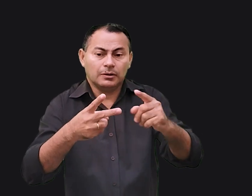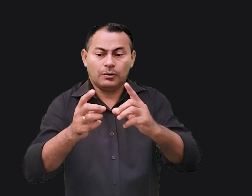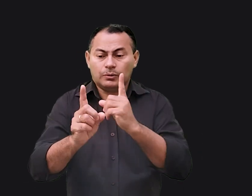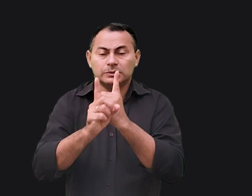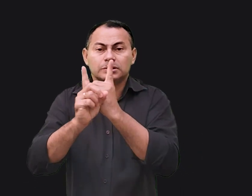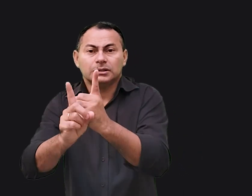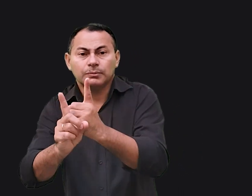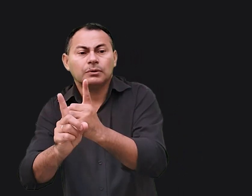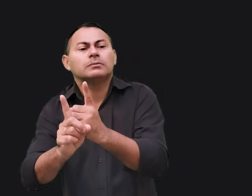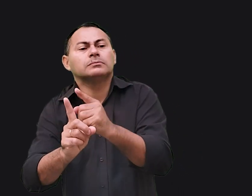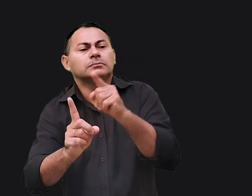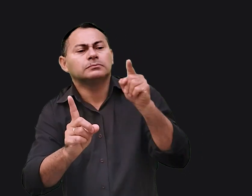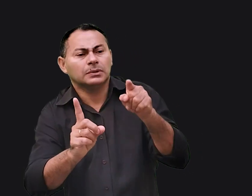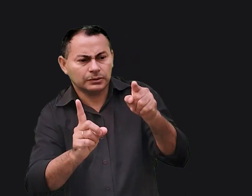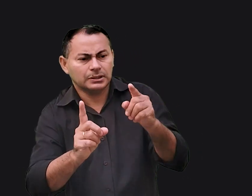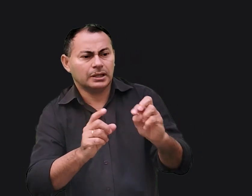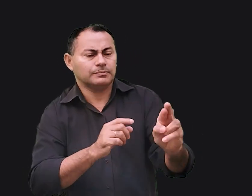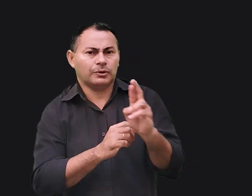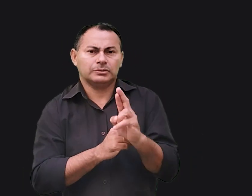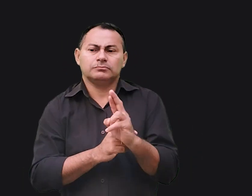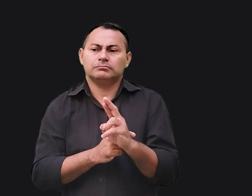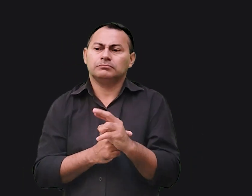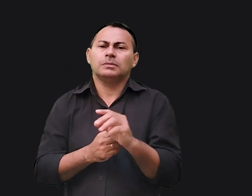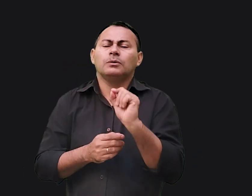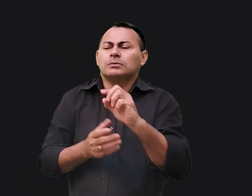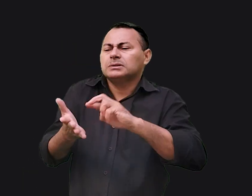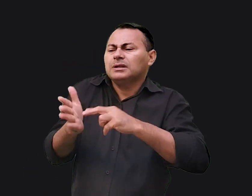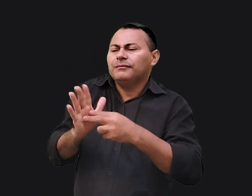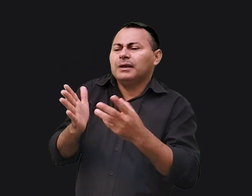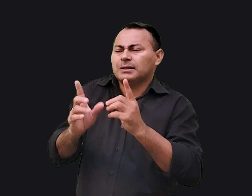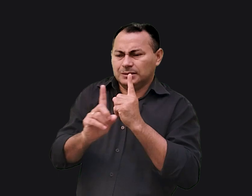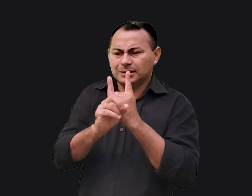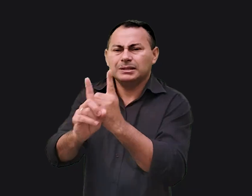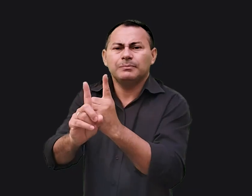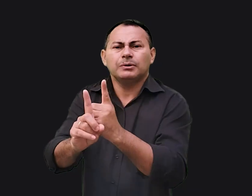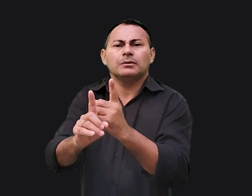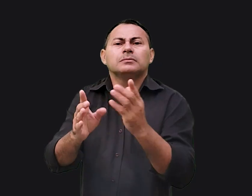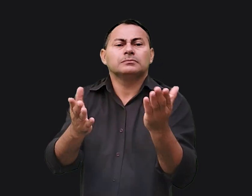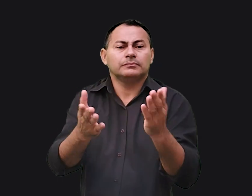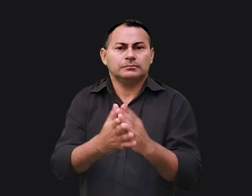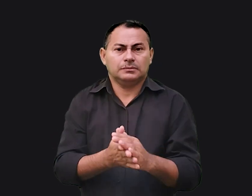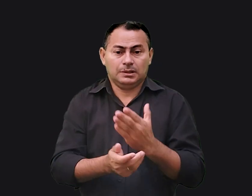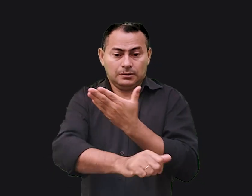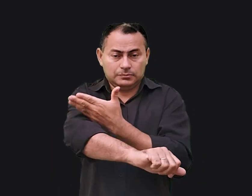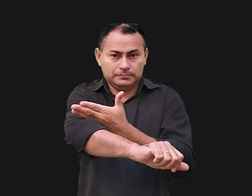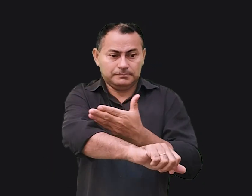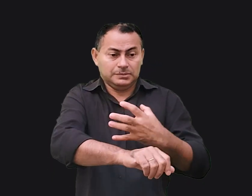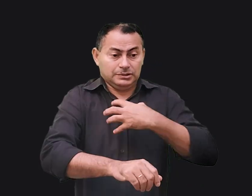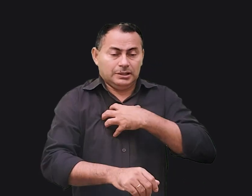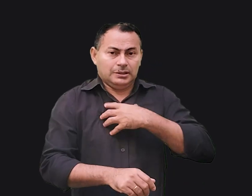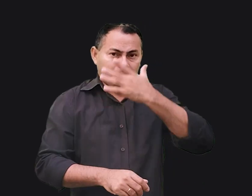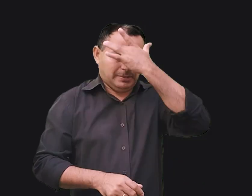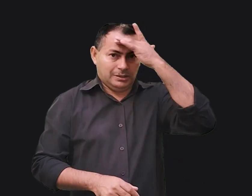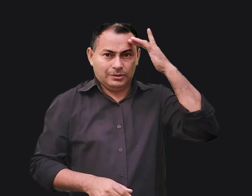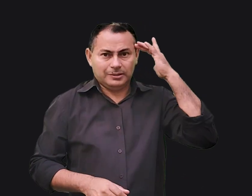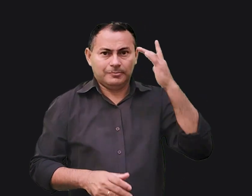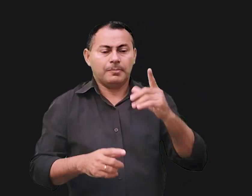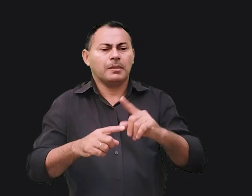discípulo? E você responde: o que é isso? Esta costuma ser a reação das pessoas. O